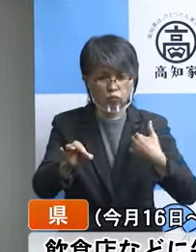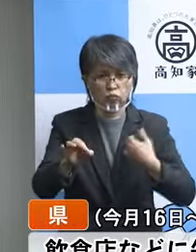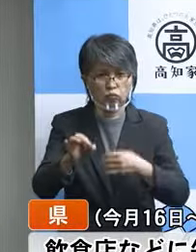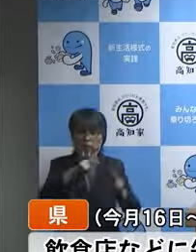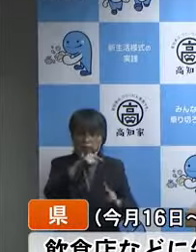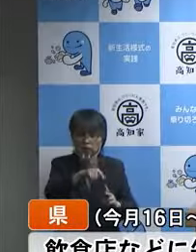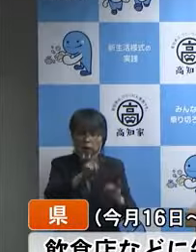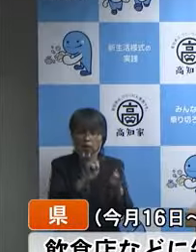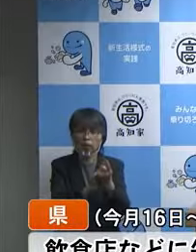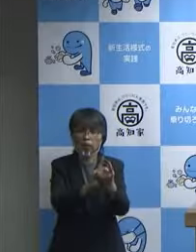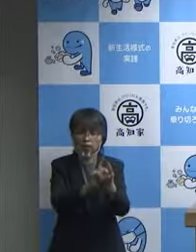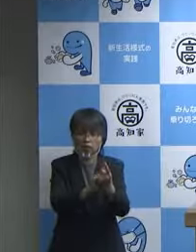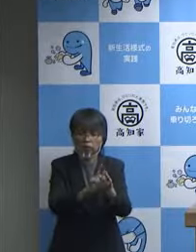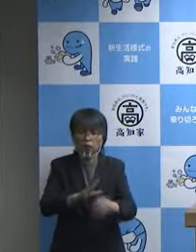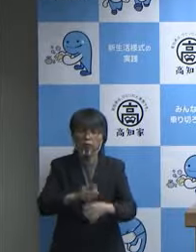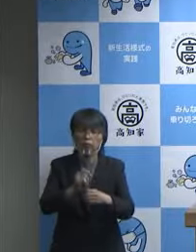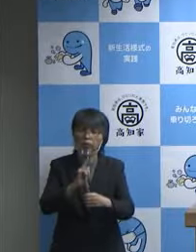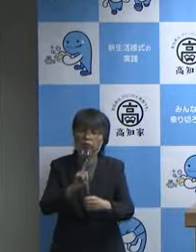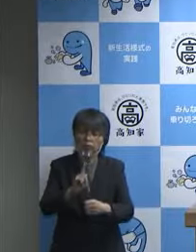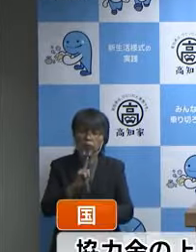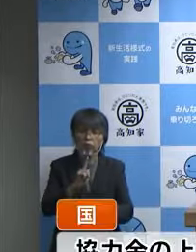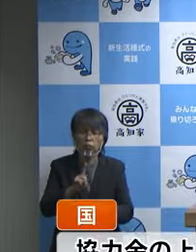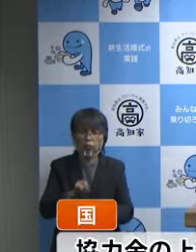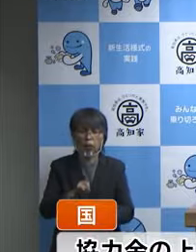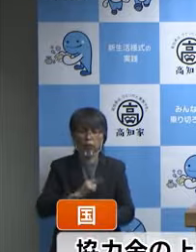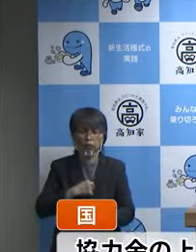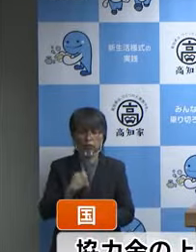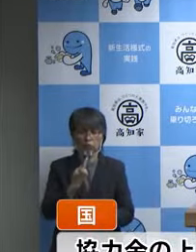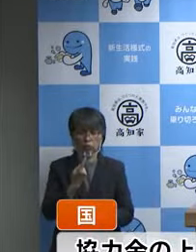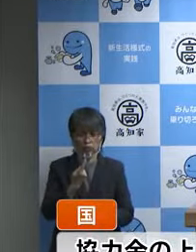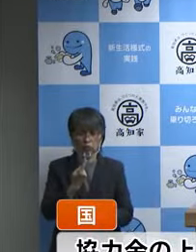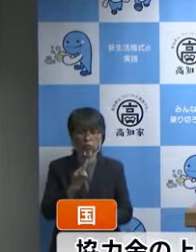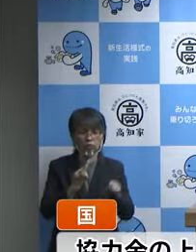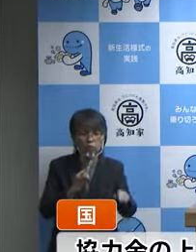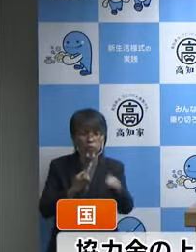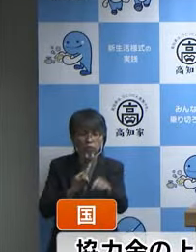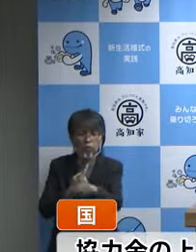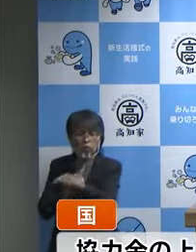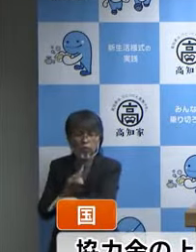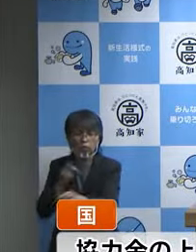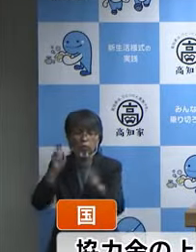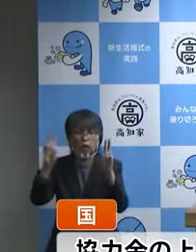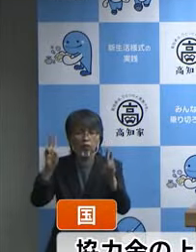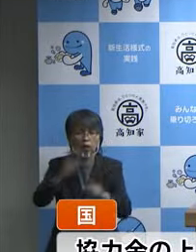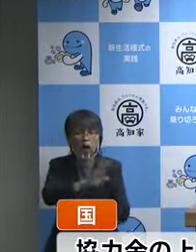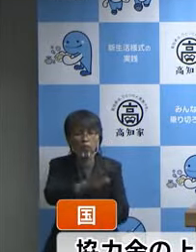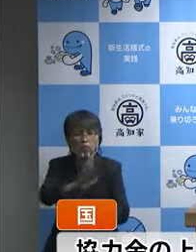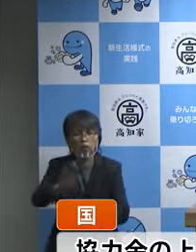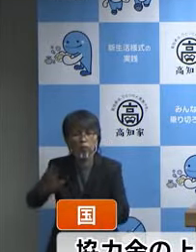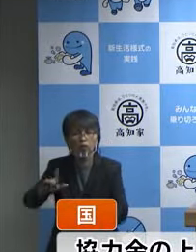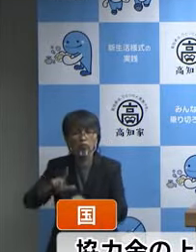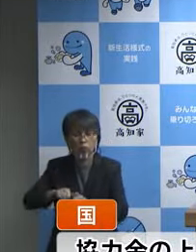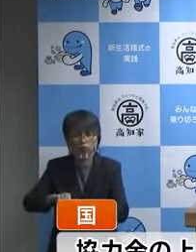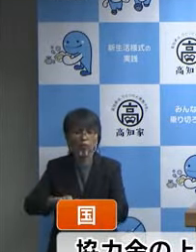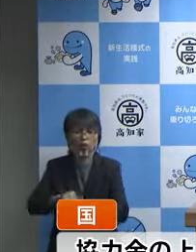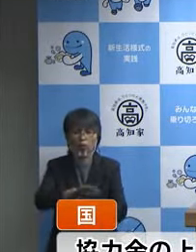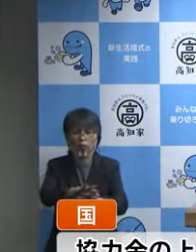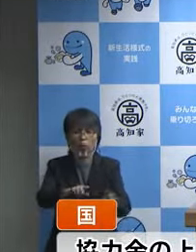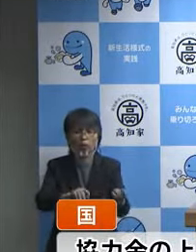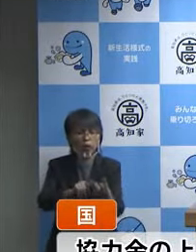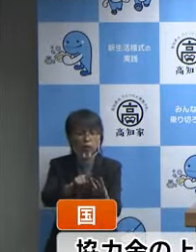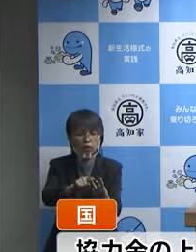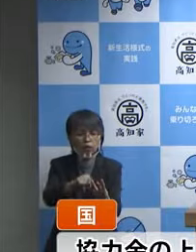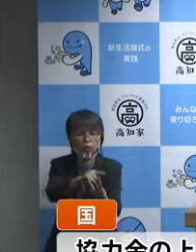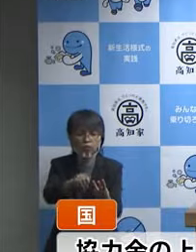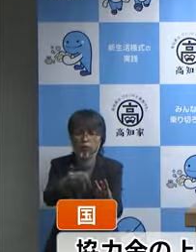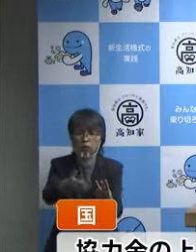ました。今週、国が協力金の上限を1日4万円に引き上げたことを受け、県は支給額